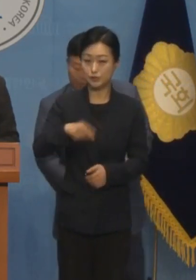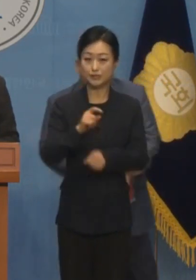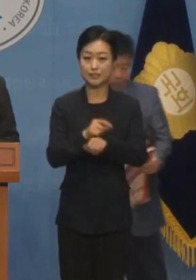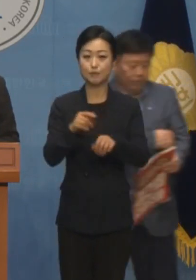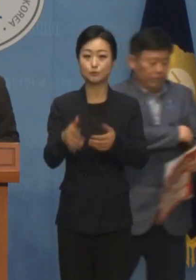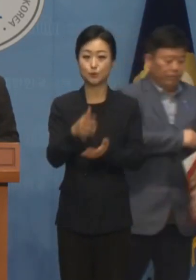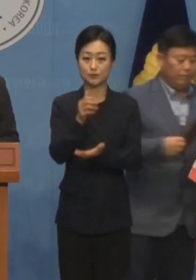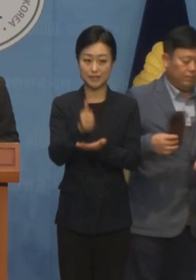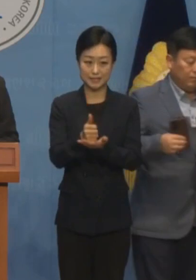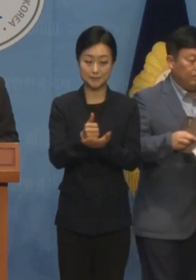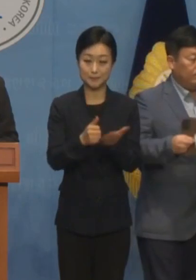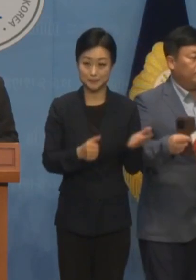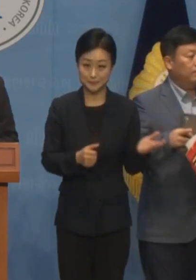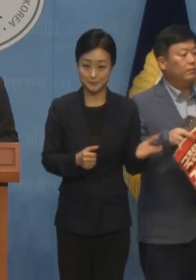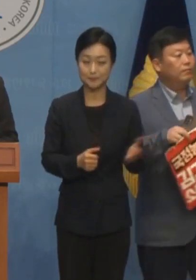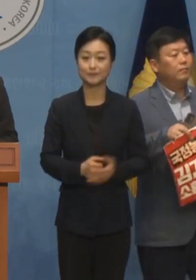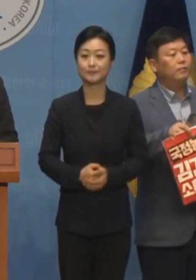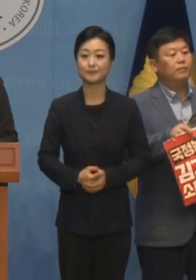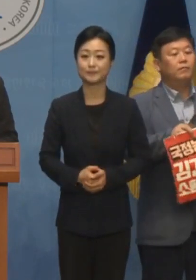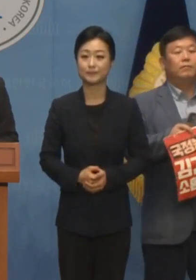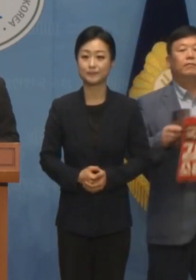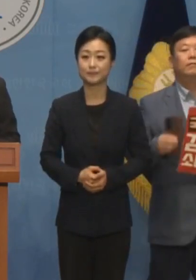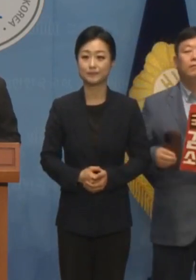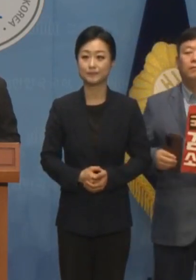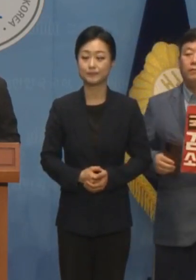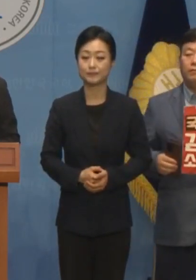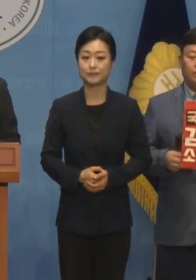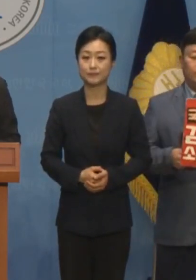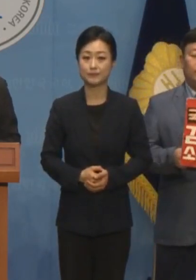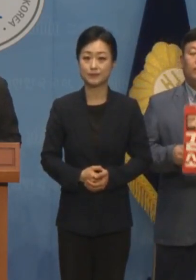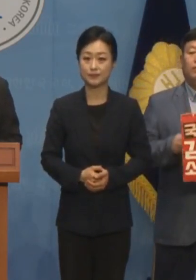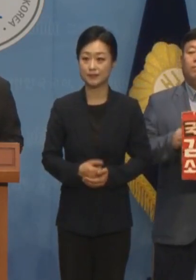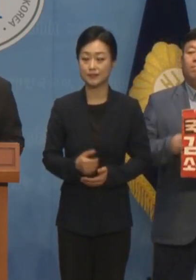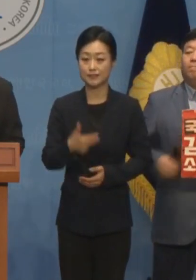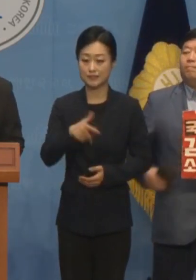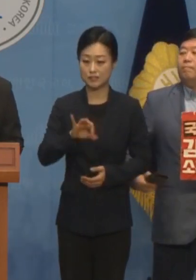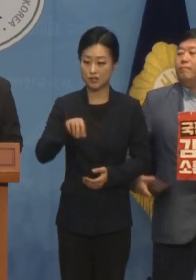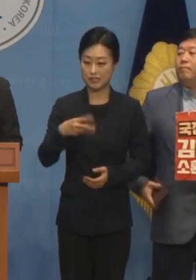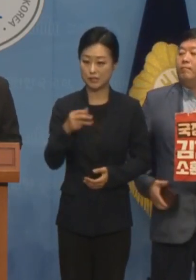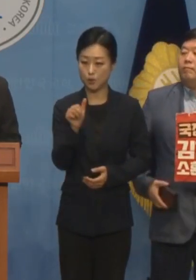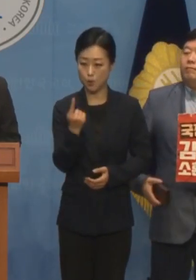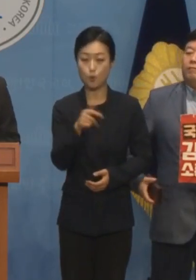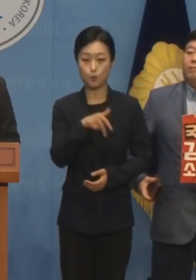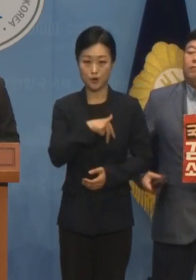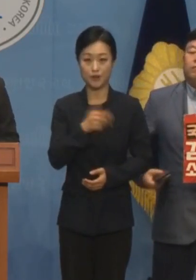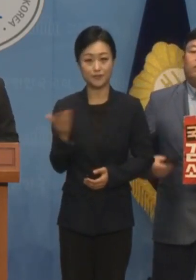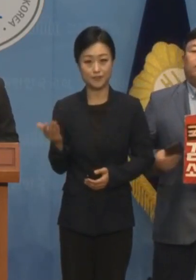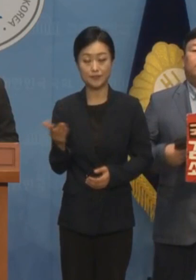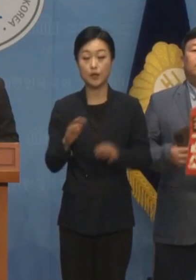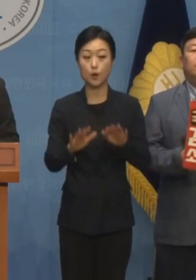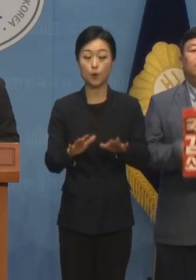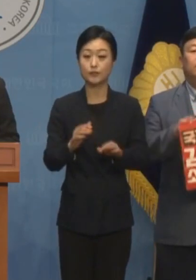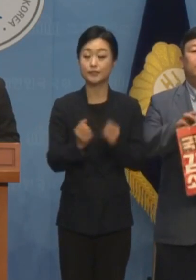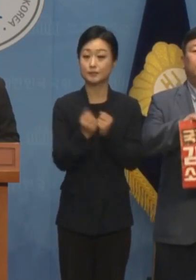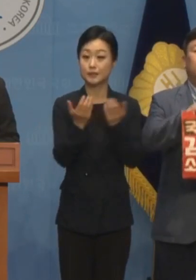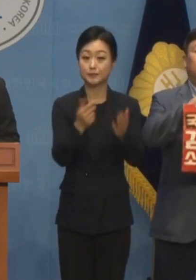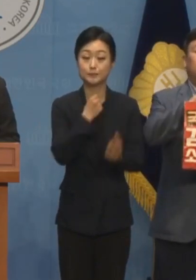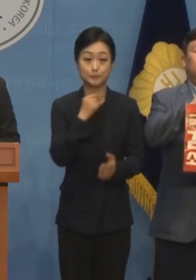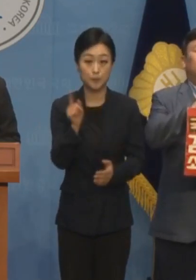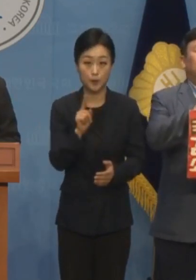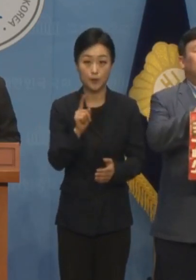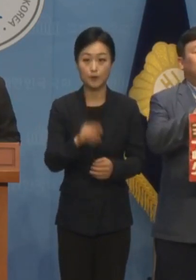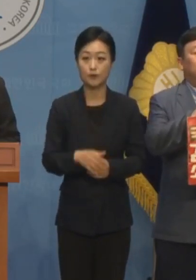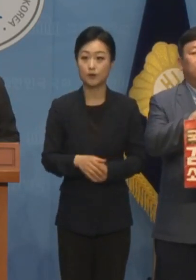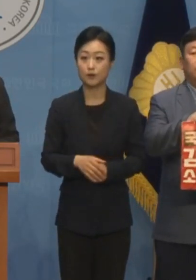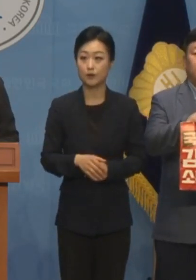사무처장님 오셨습니다. 예, 그리고 정의로 의원 참석했습니다. 오늘 참가 말씀드릴 게